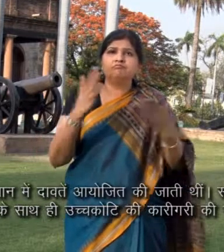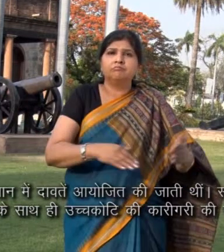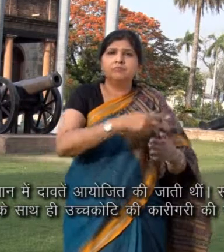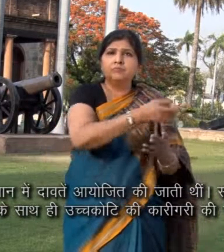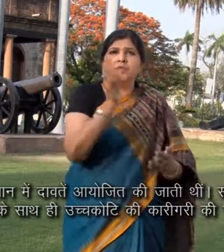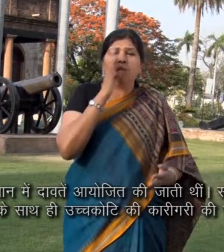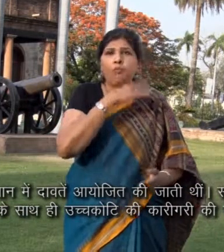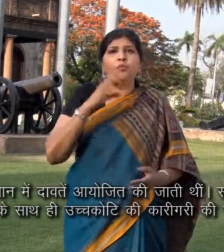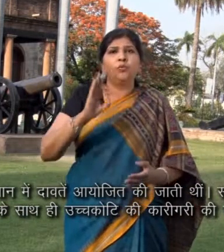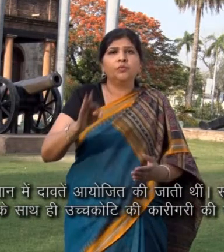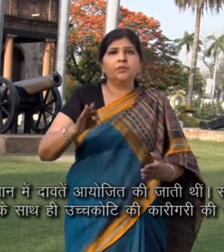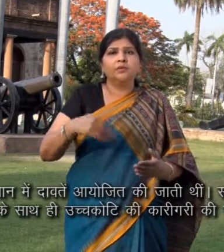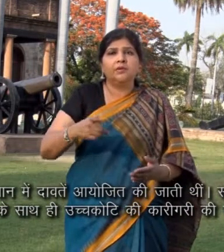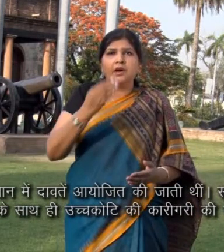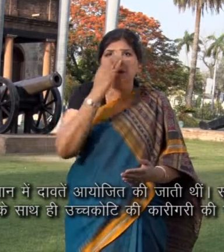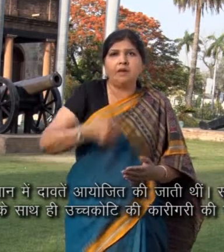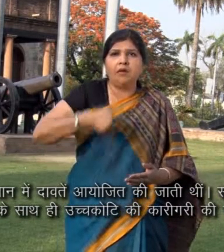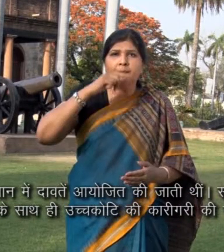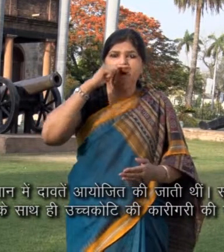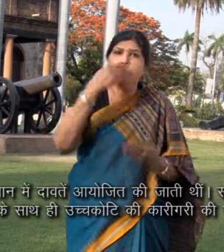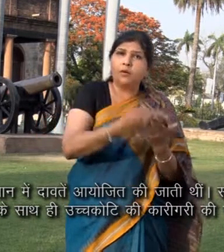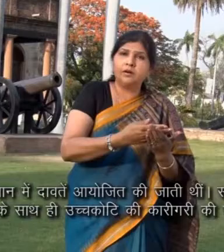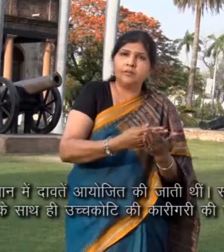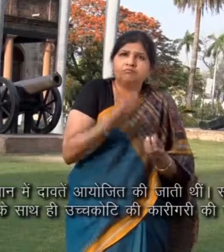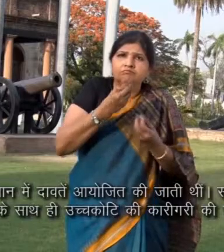यहां नवाब के सम्मान में दावतें आयोजित की जाती थीं।